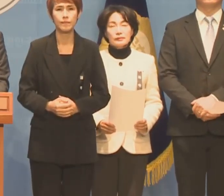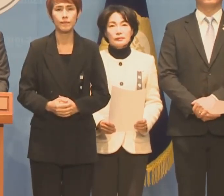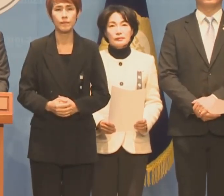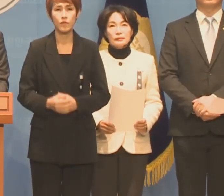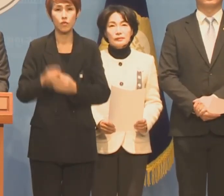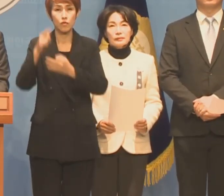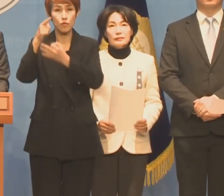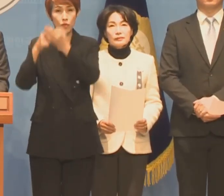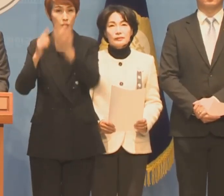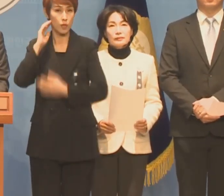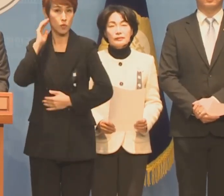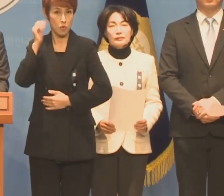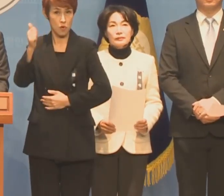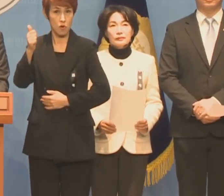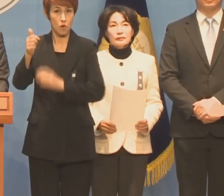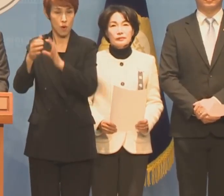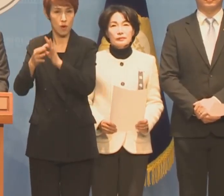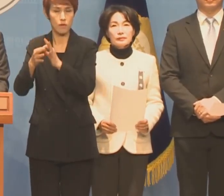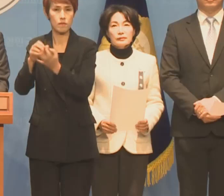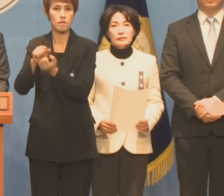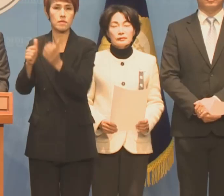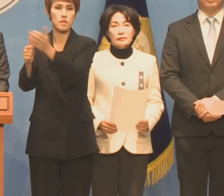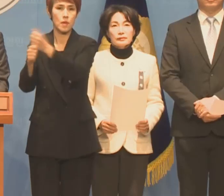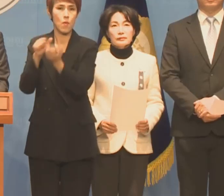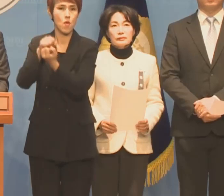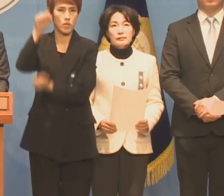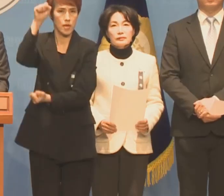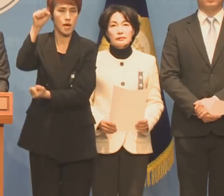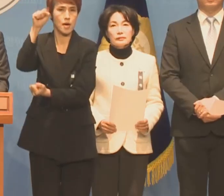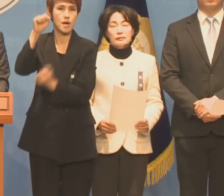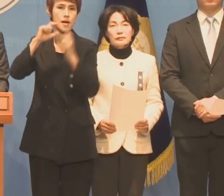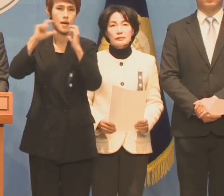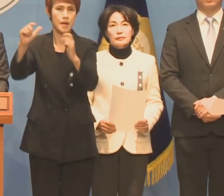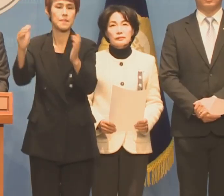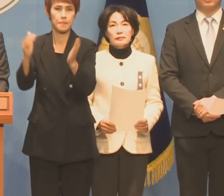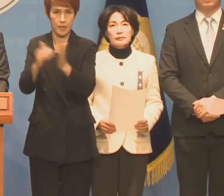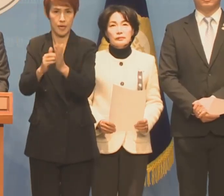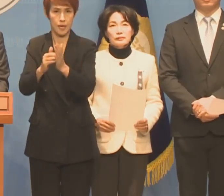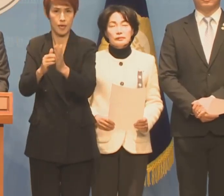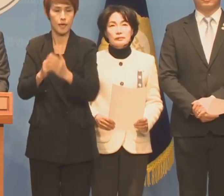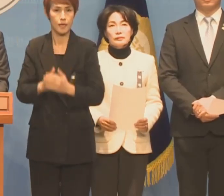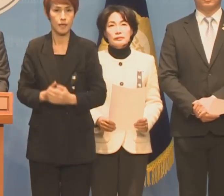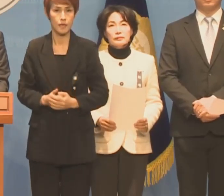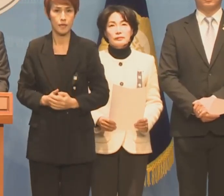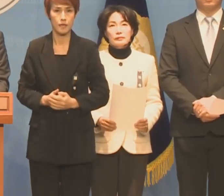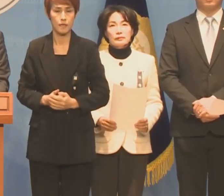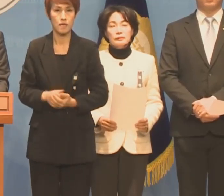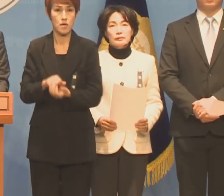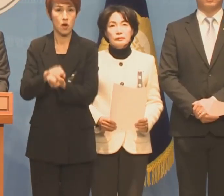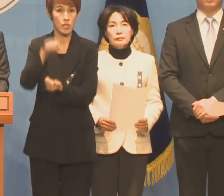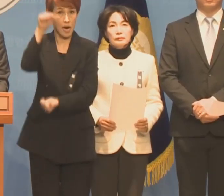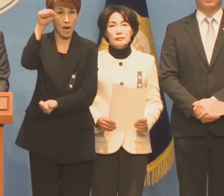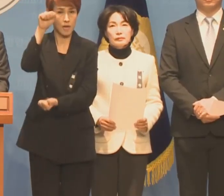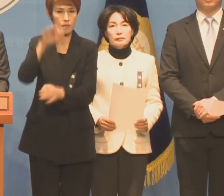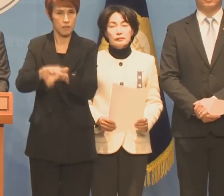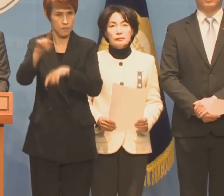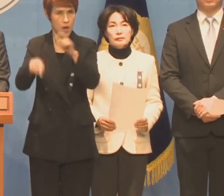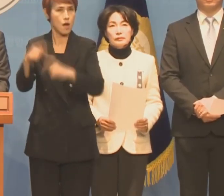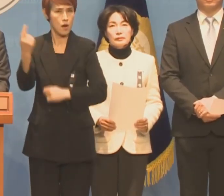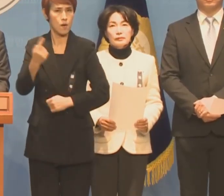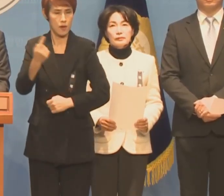윤석열 대통령에 대한 체포영장이 발부됐습니다. 아마 조만간 영장이 집행이 될